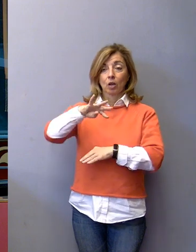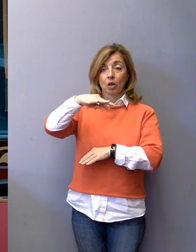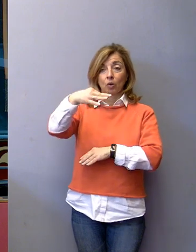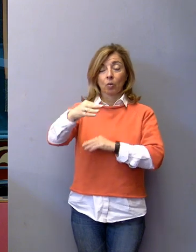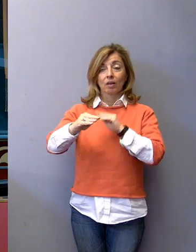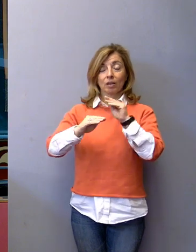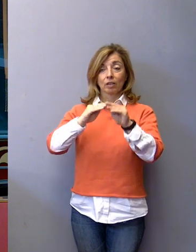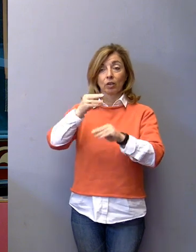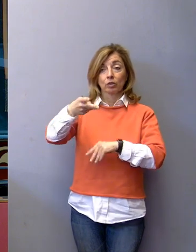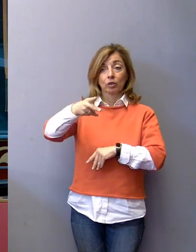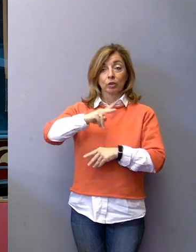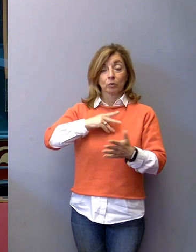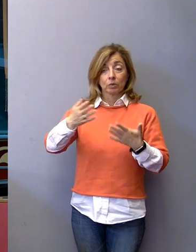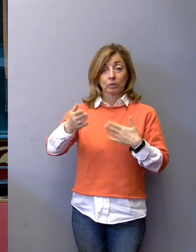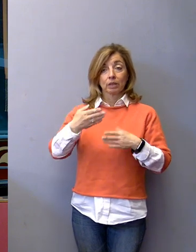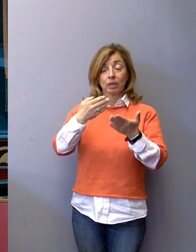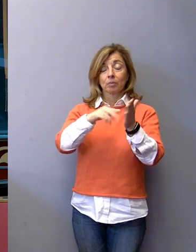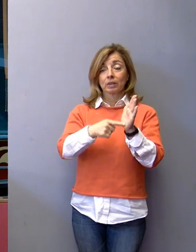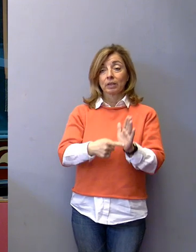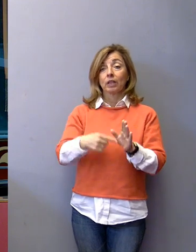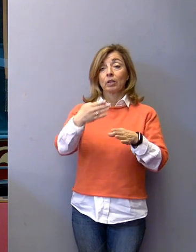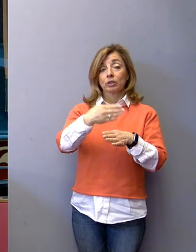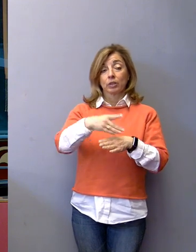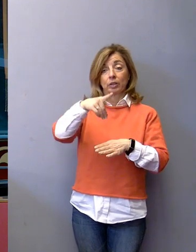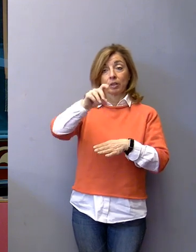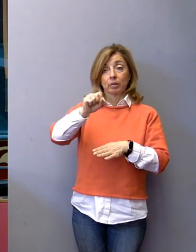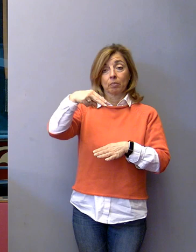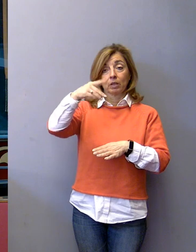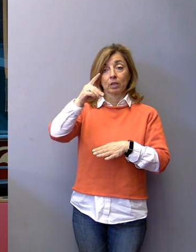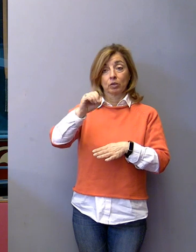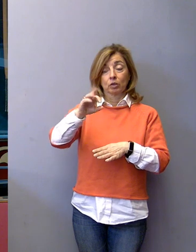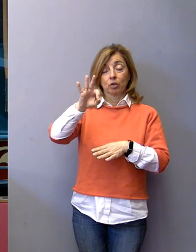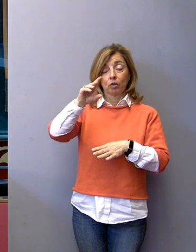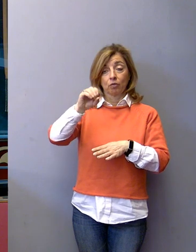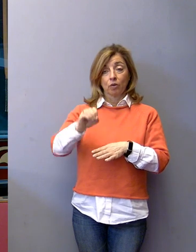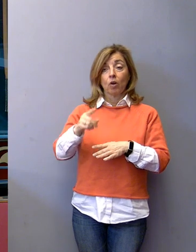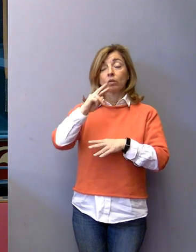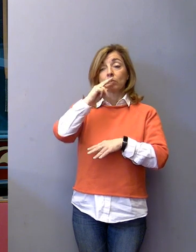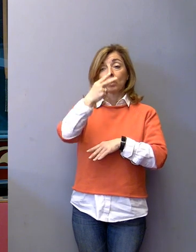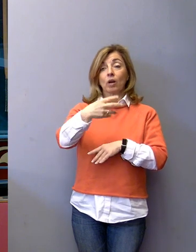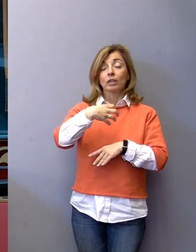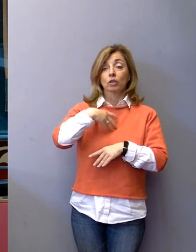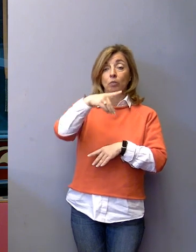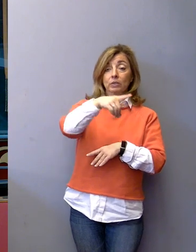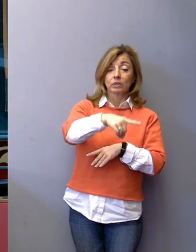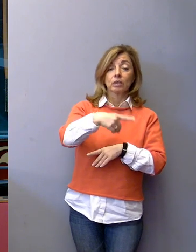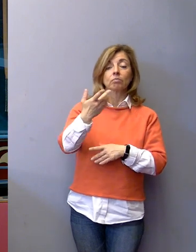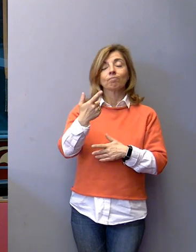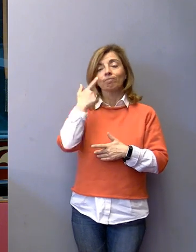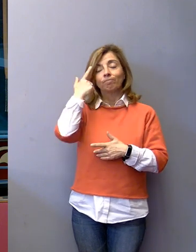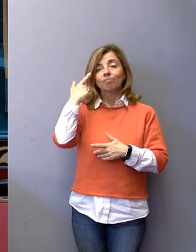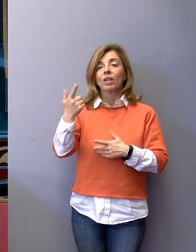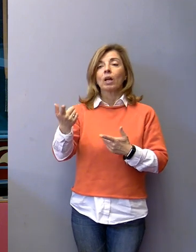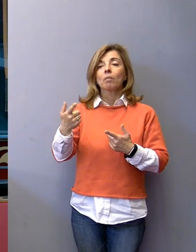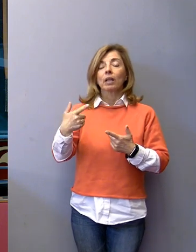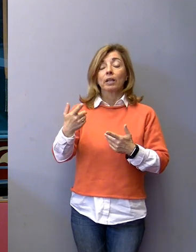risposte immediata quella presentata dal consigliere Pandolfo risponderà l'assessore Piciocchi notizie circa la auspicabile rapida e urgente